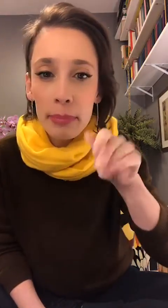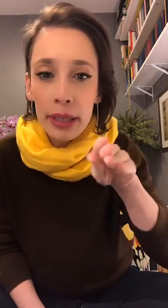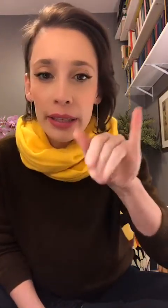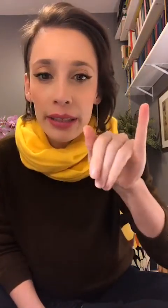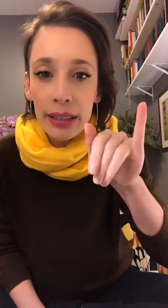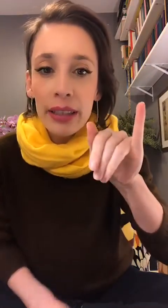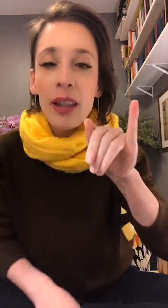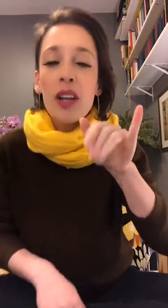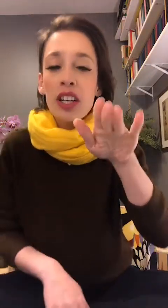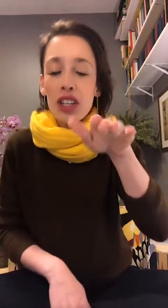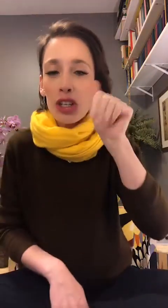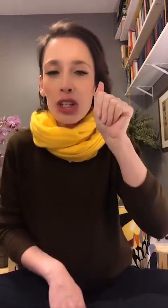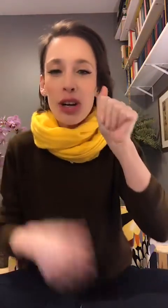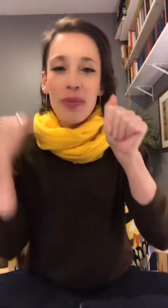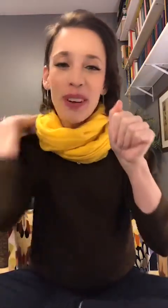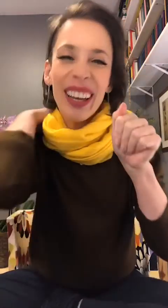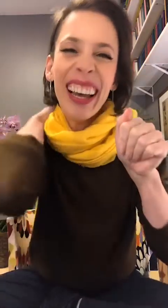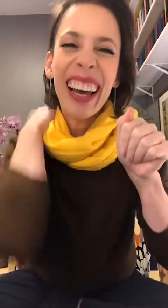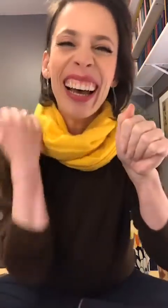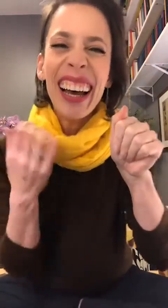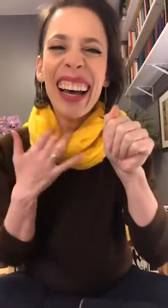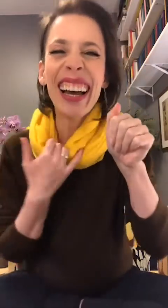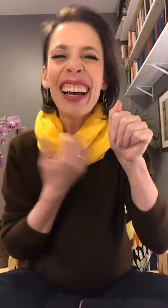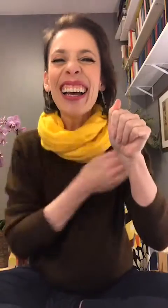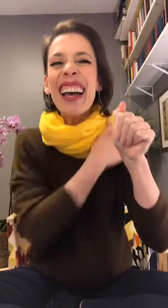da Gabi, já te chamo.